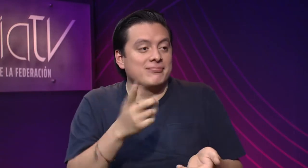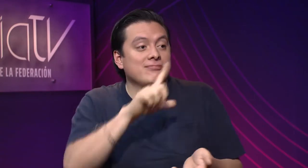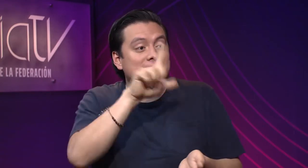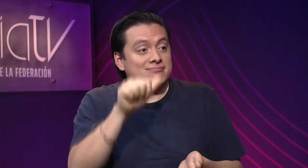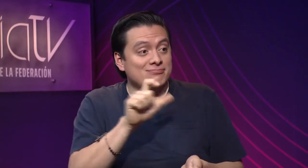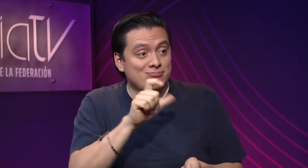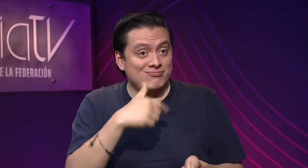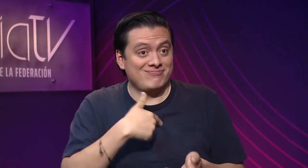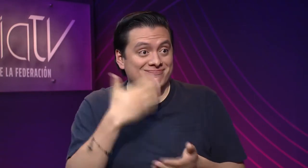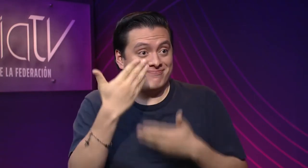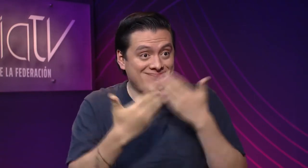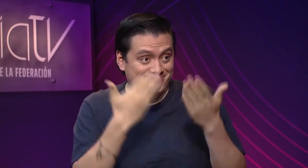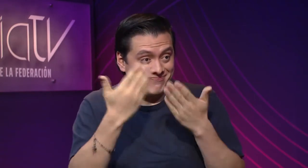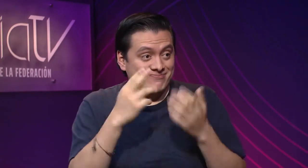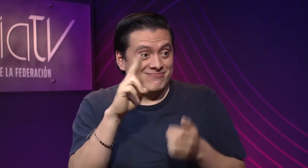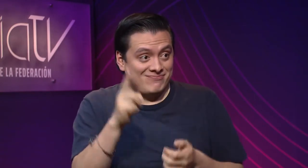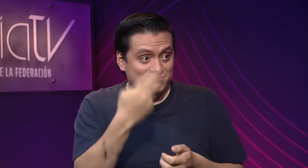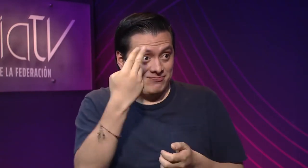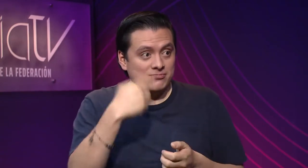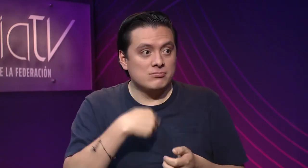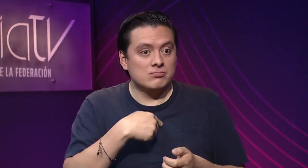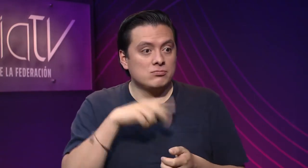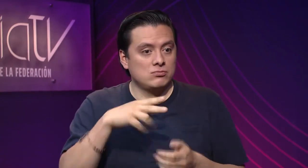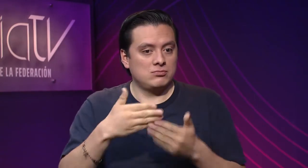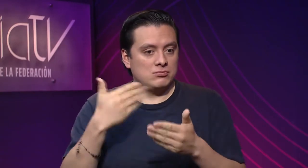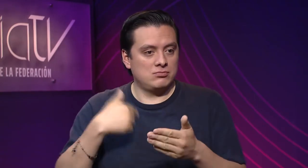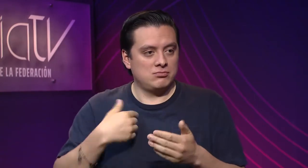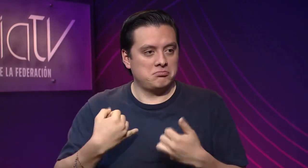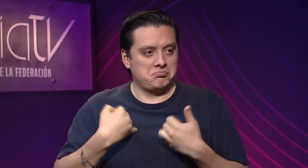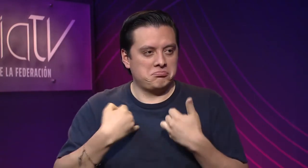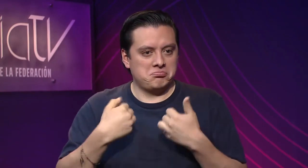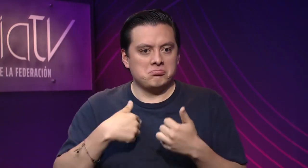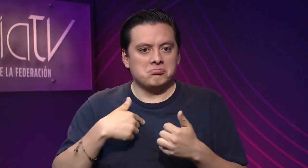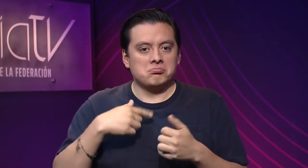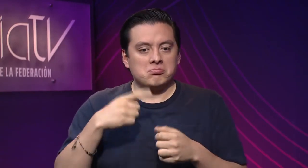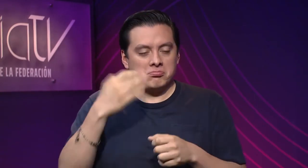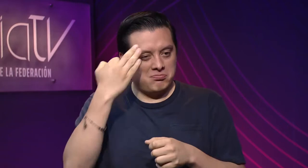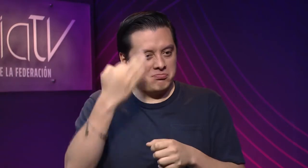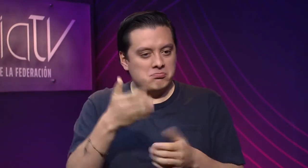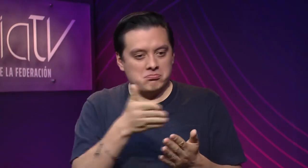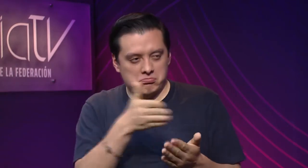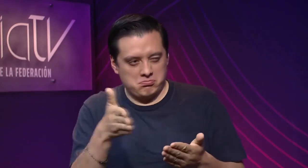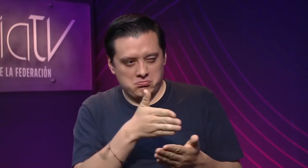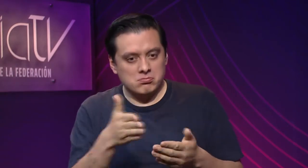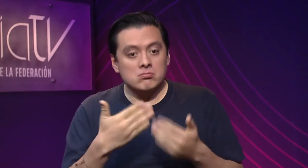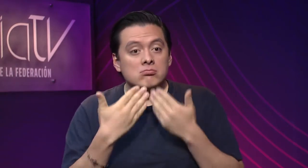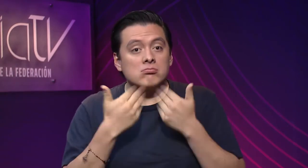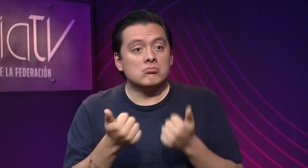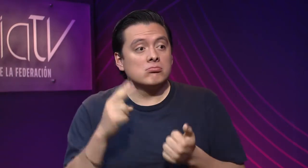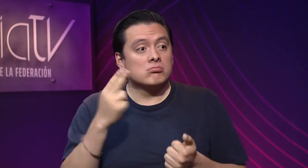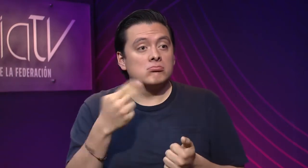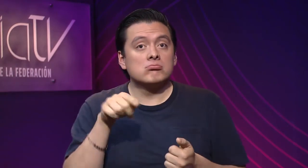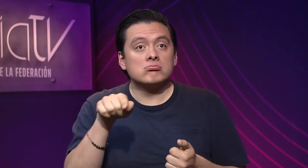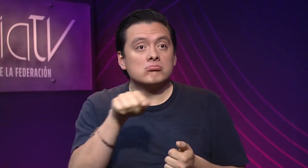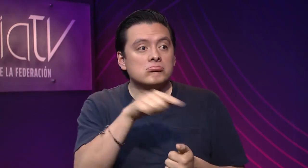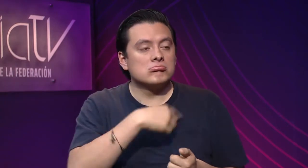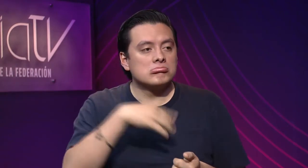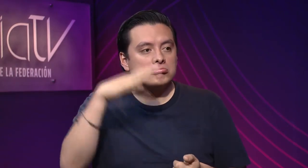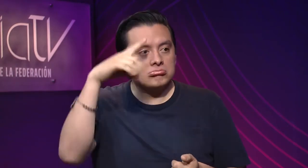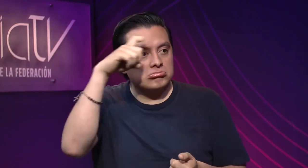era la opción que tenía con servicio de interpretación en lengua de señas mexicana. Cuando era joven, antes de empezar a estudiar la universidad,